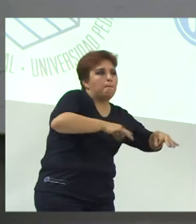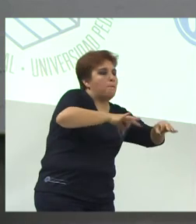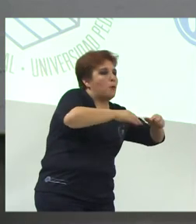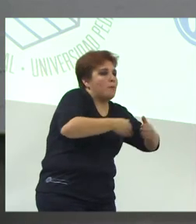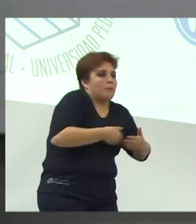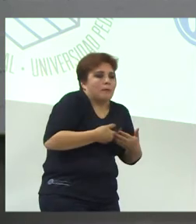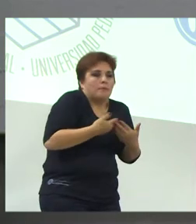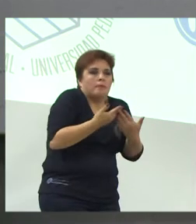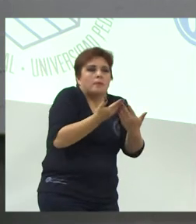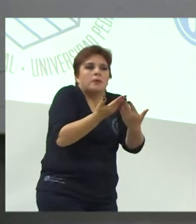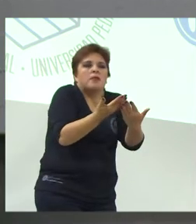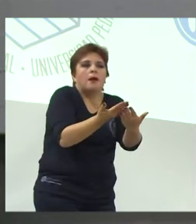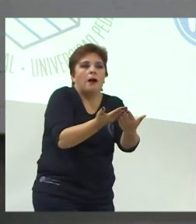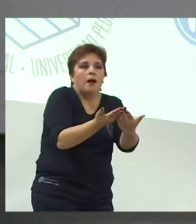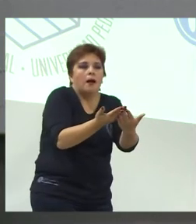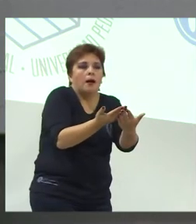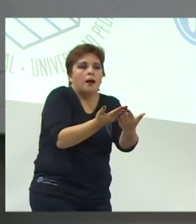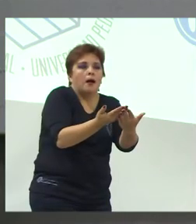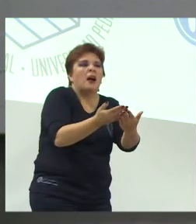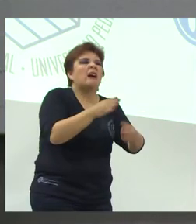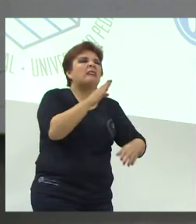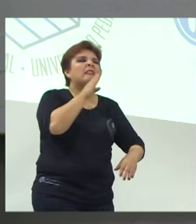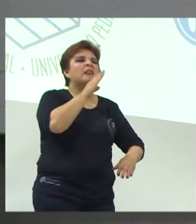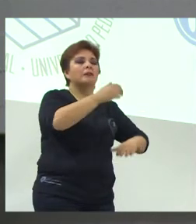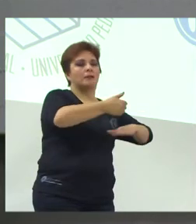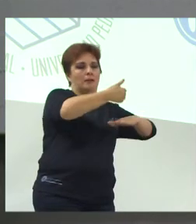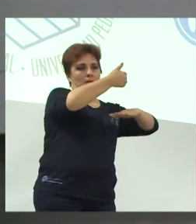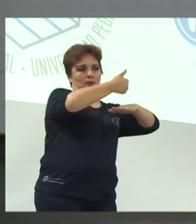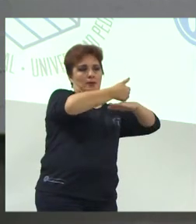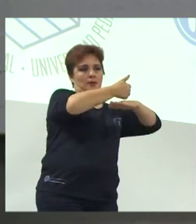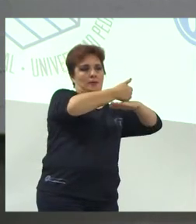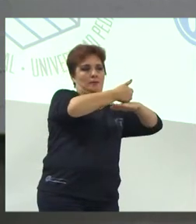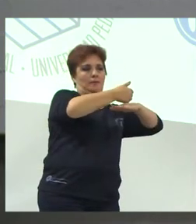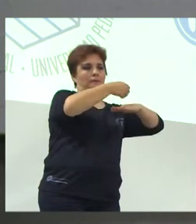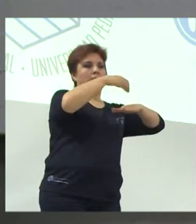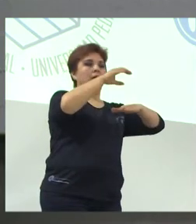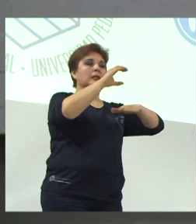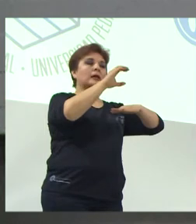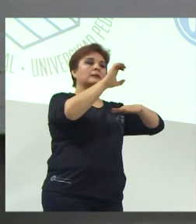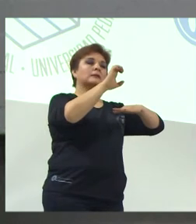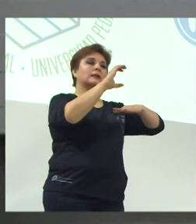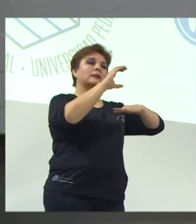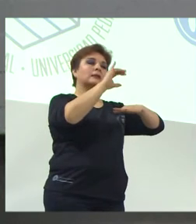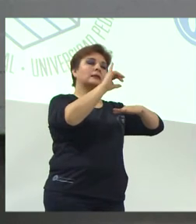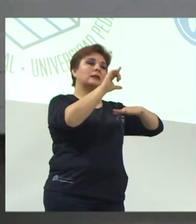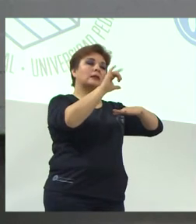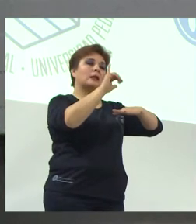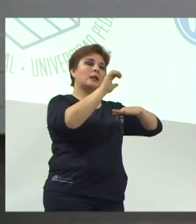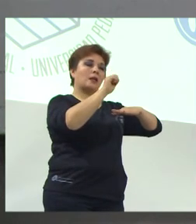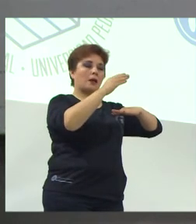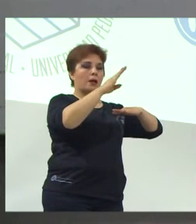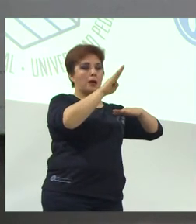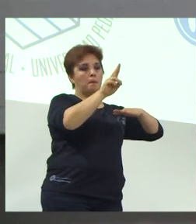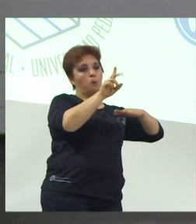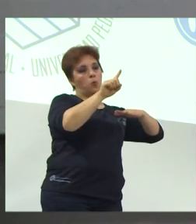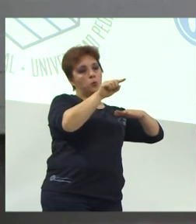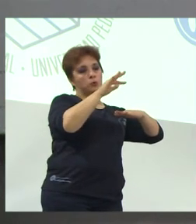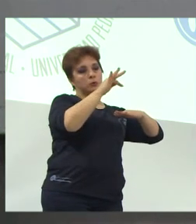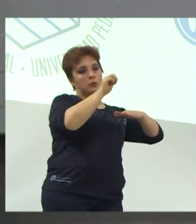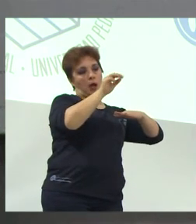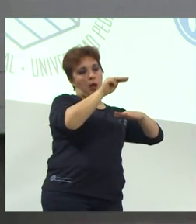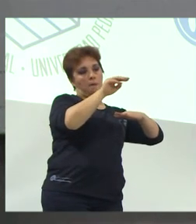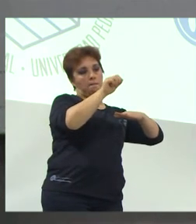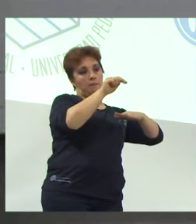este proceso bajo la dirección de la profesora cecilia bustamante medina con ella se